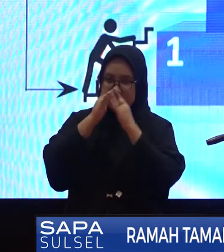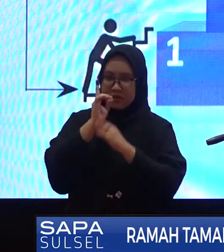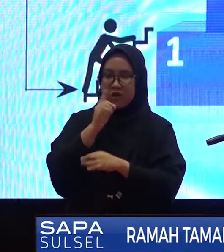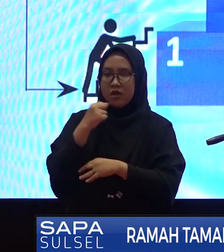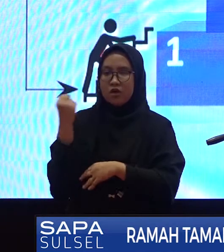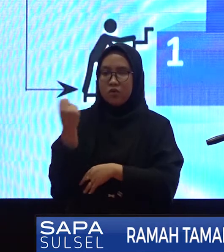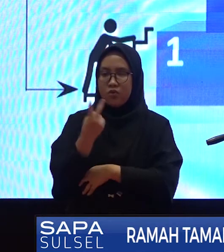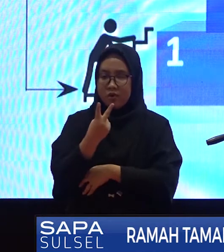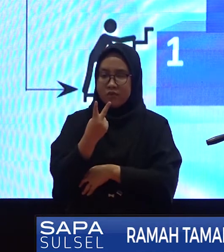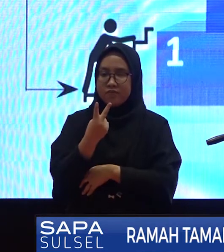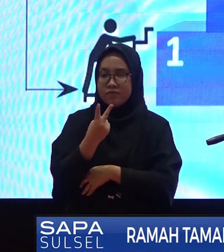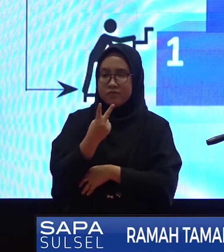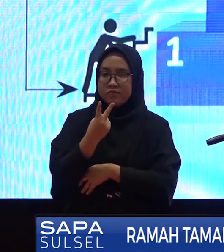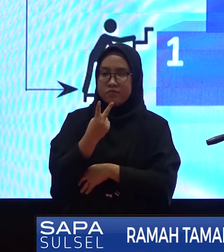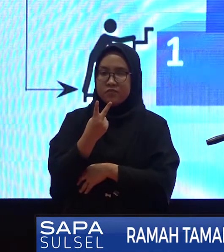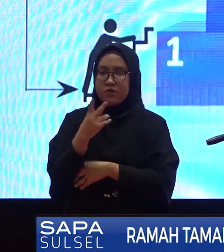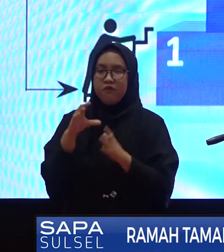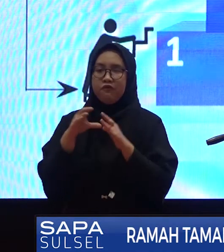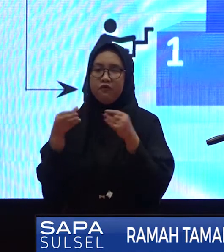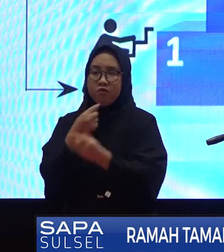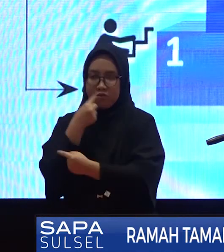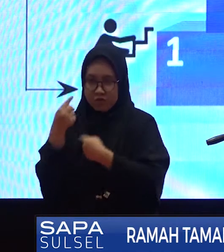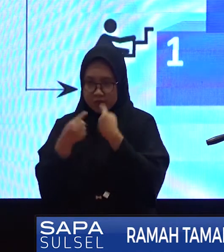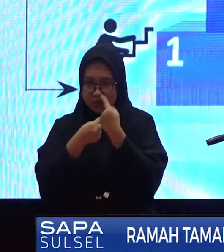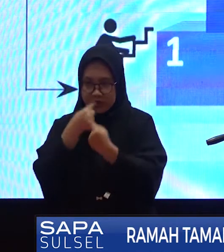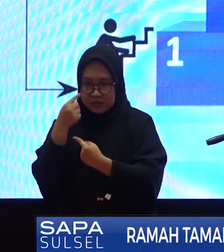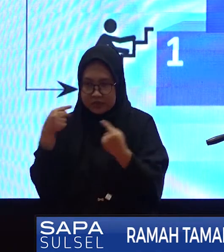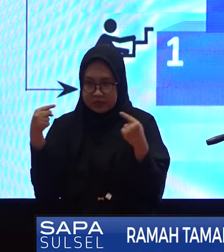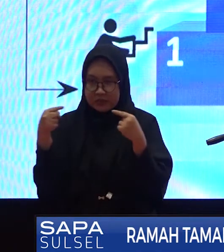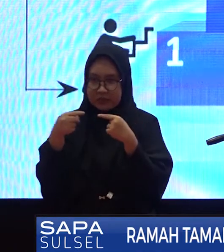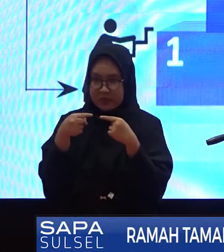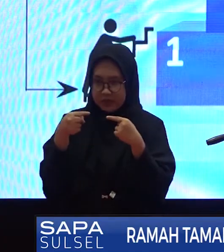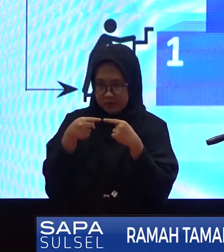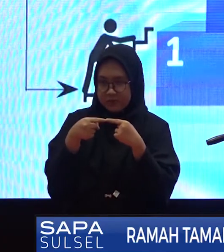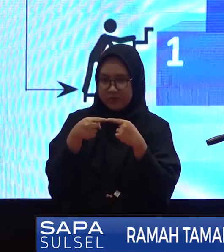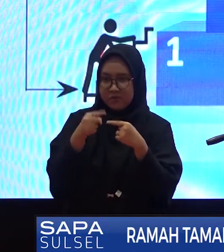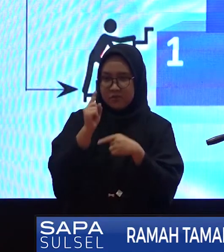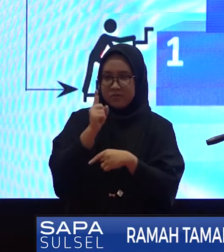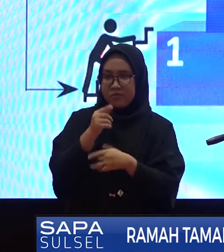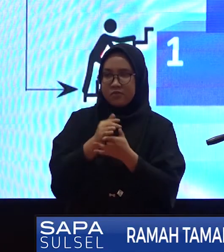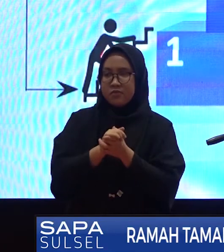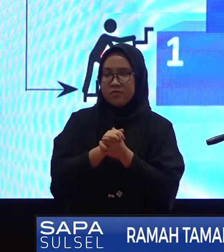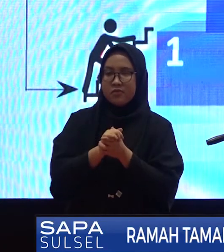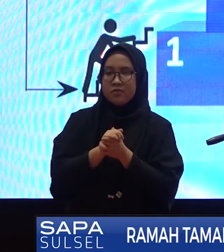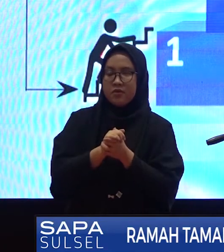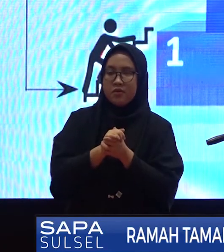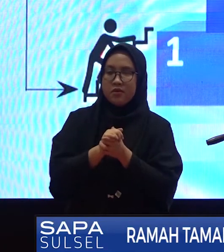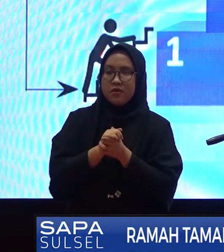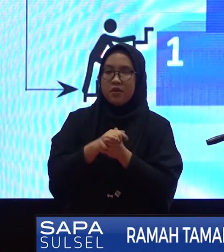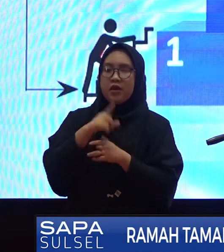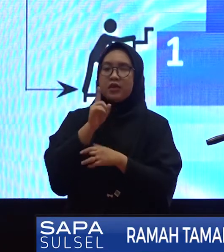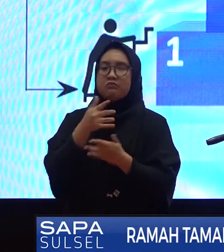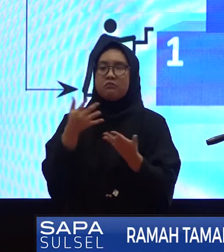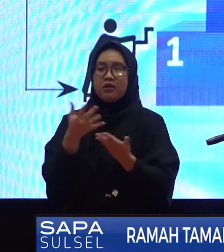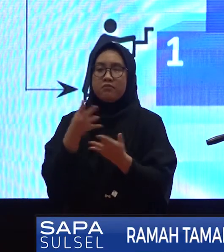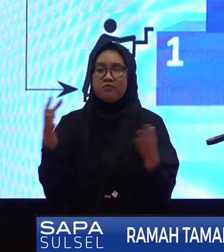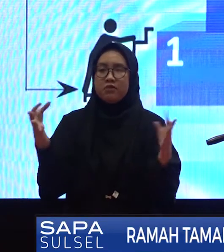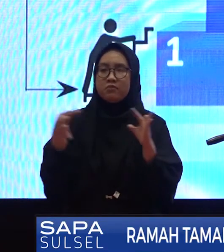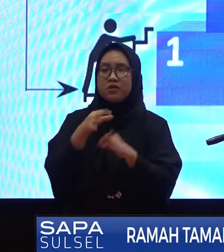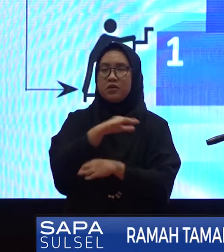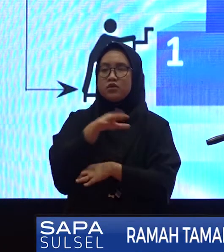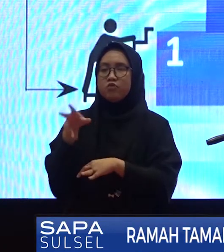kedua adalah pembentukan Forum Komunikasi jejaring pemagangan atau fkjp yang mana melibatkan